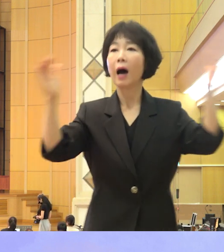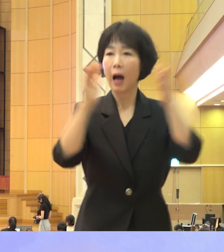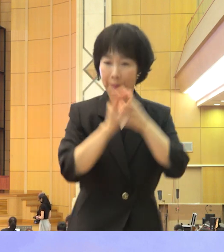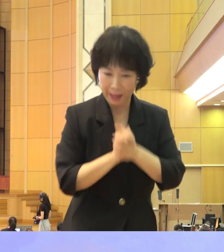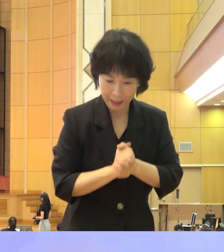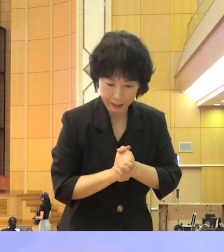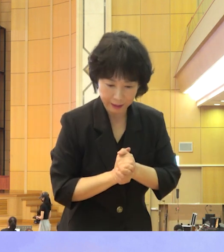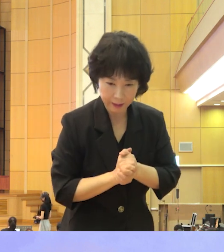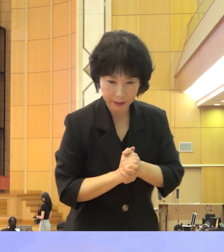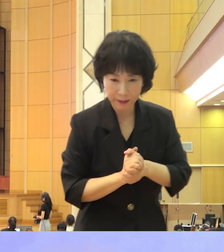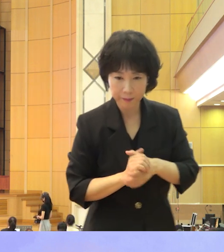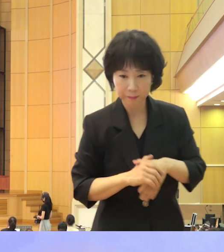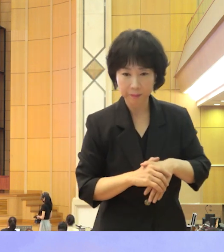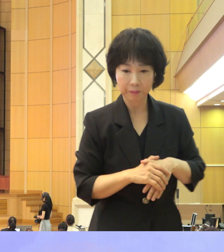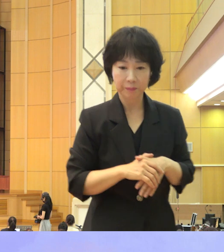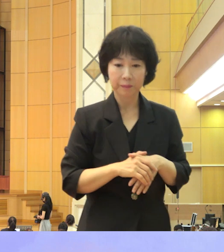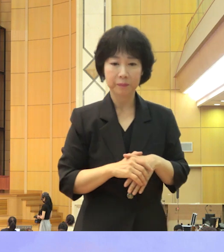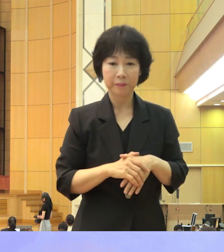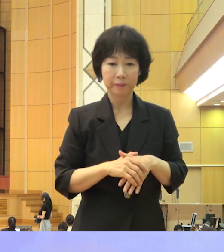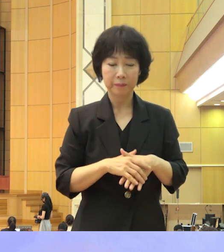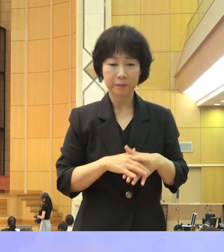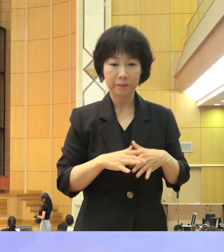믿사옵나이다. 아멘.